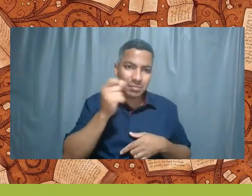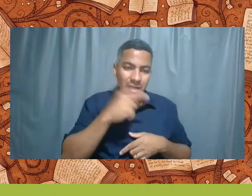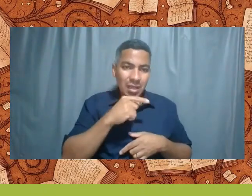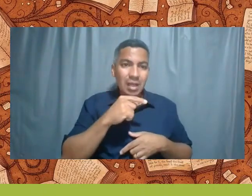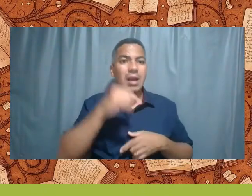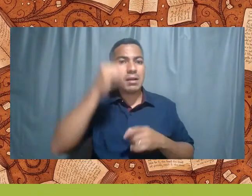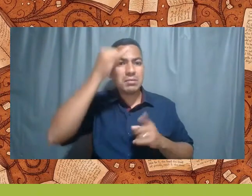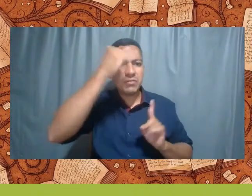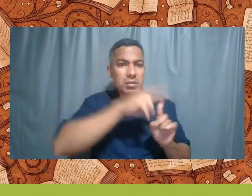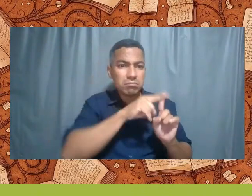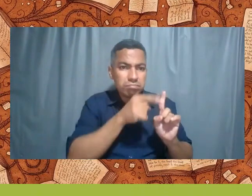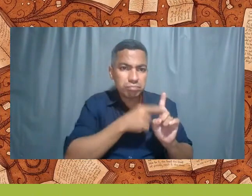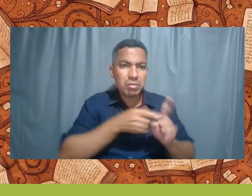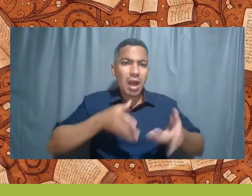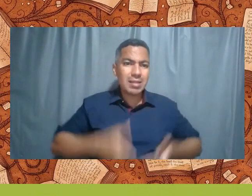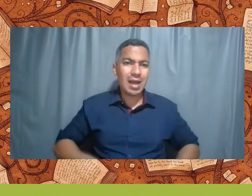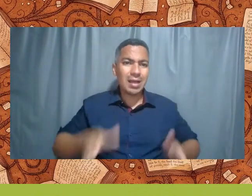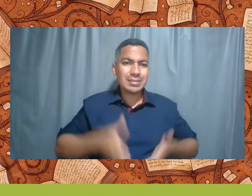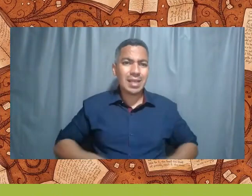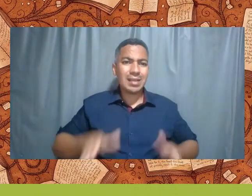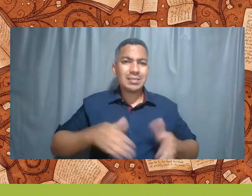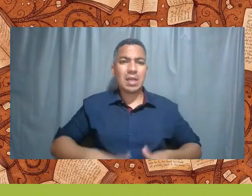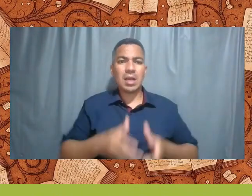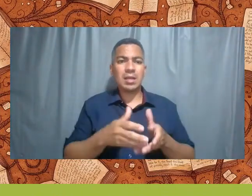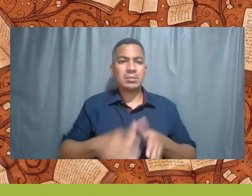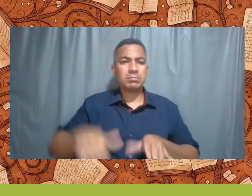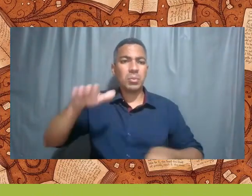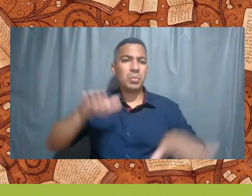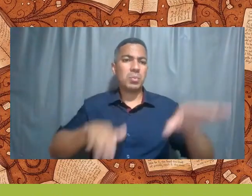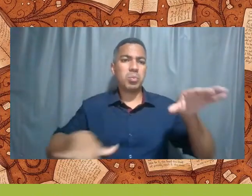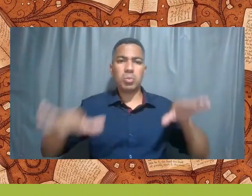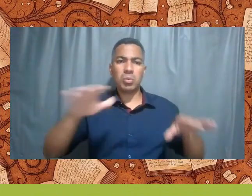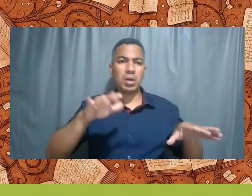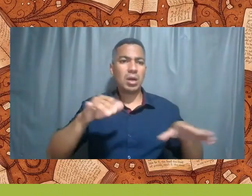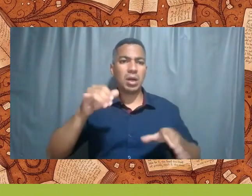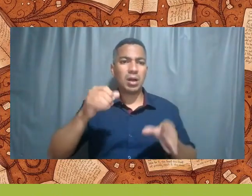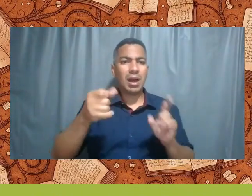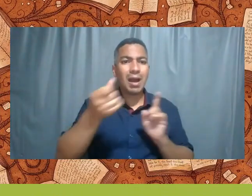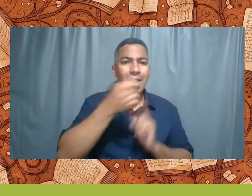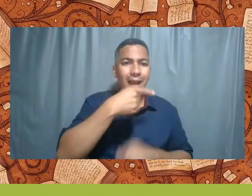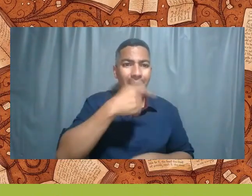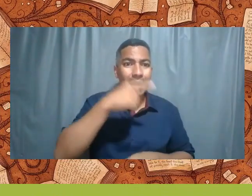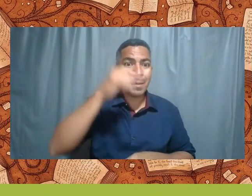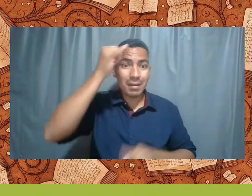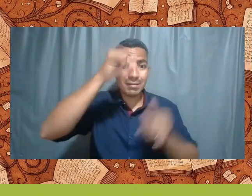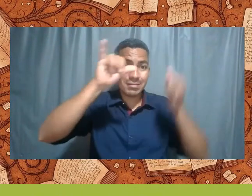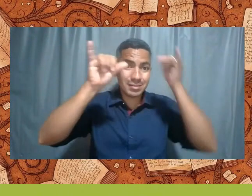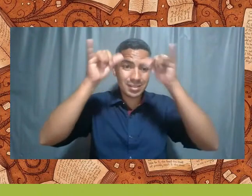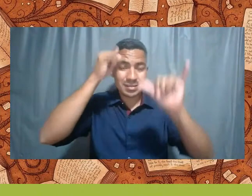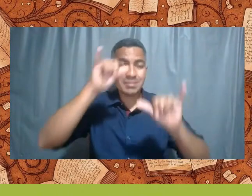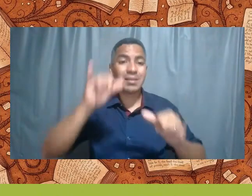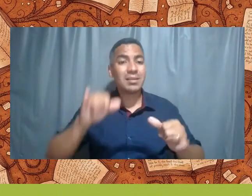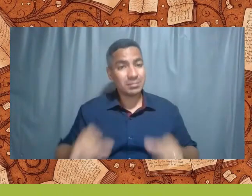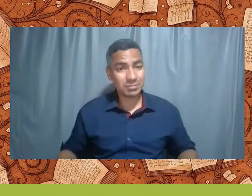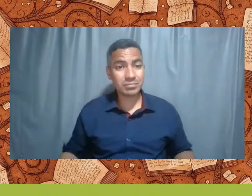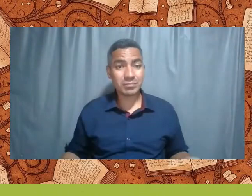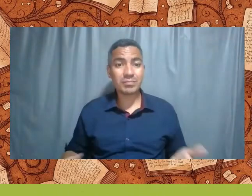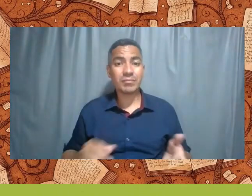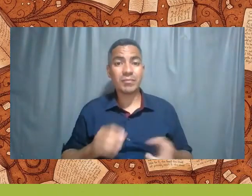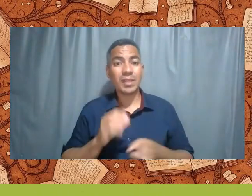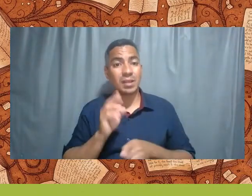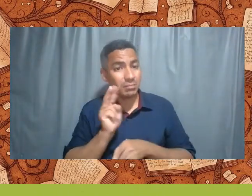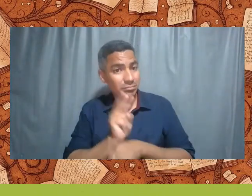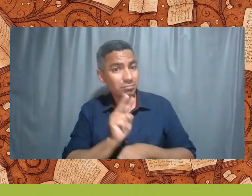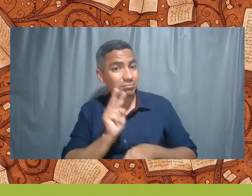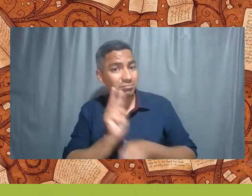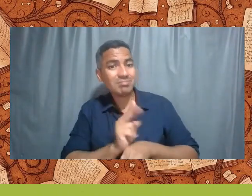né, para tentar regular a lei do Malthus, né, que dizia que aumentaria